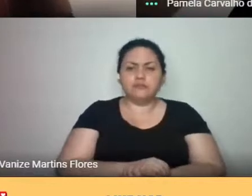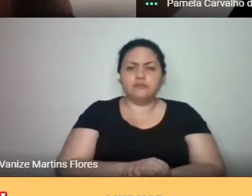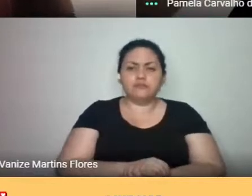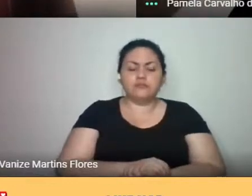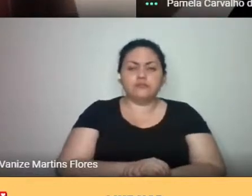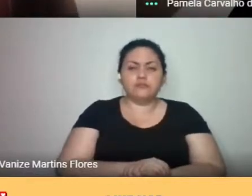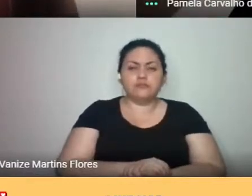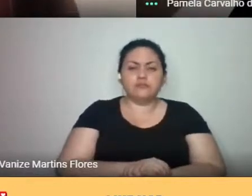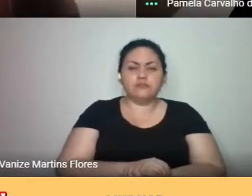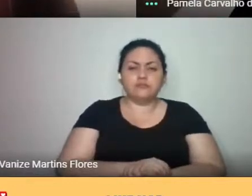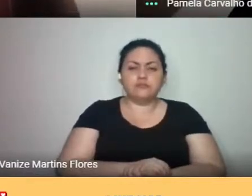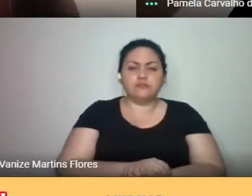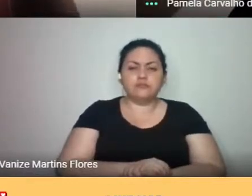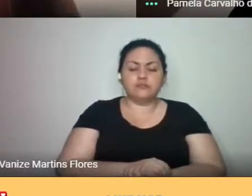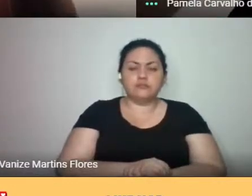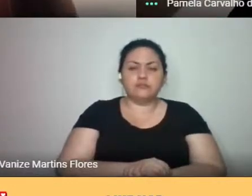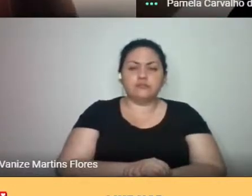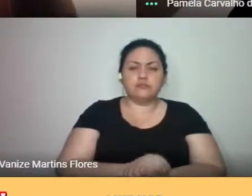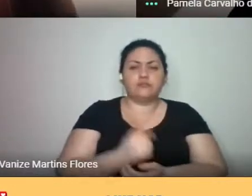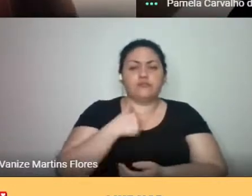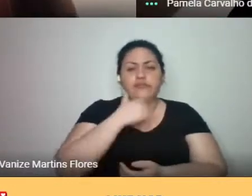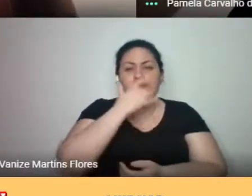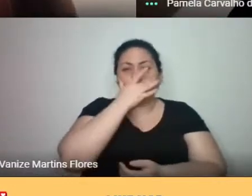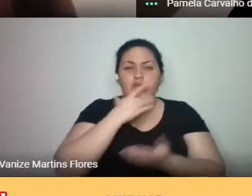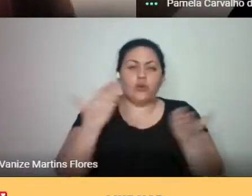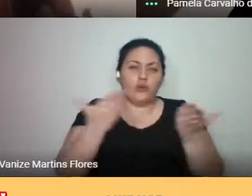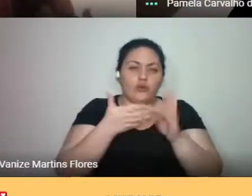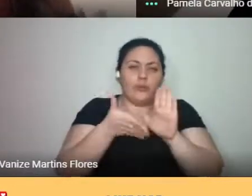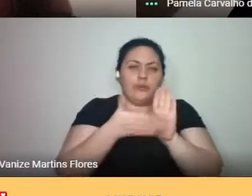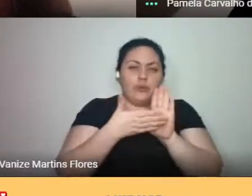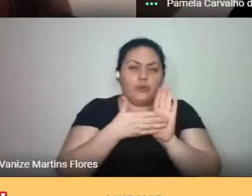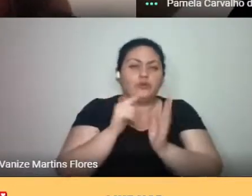Eu acho que a ideia de hoje fica assim para a gente